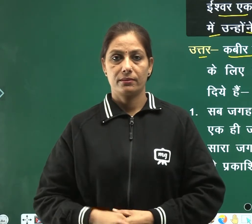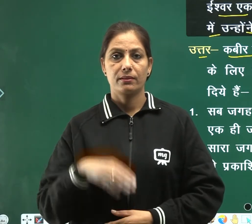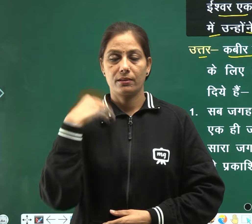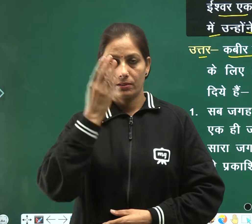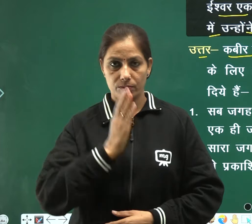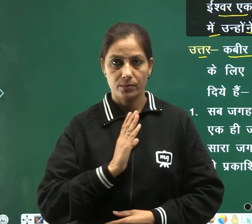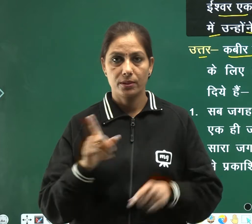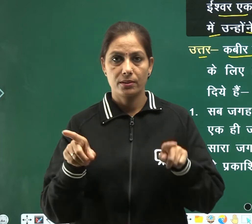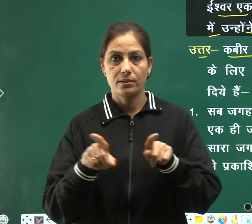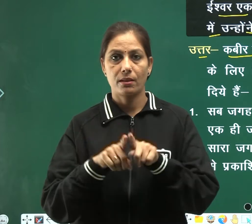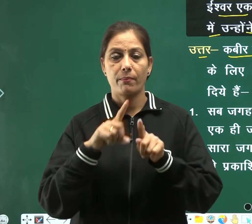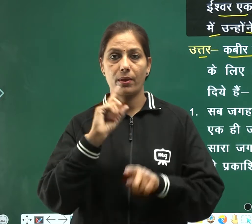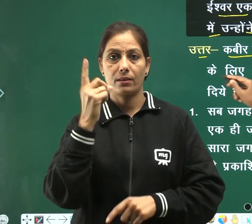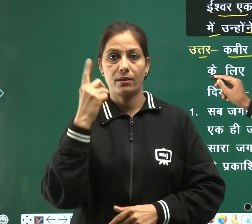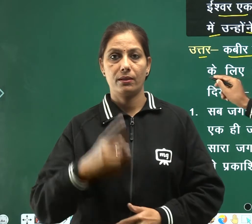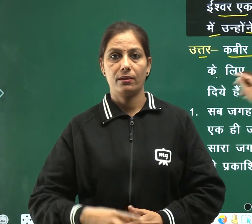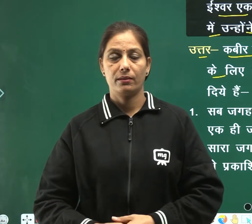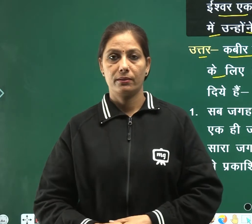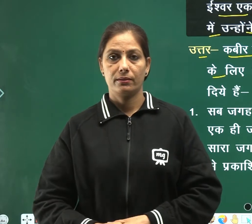ईश्वर की एकता के लिए